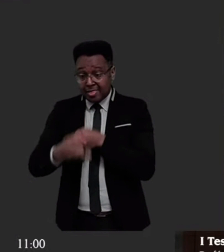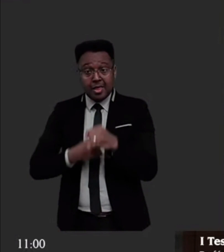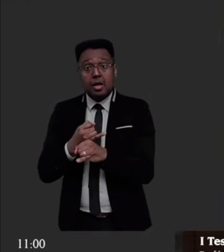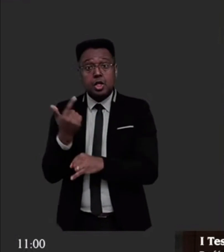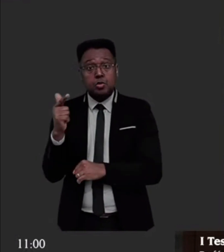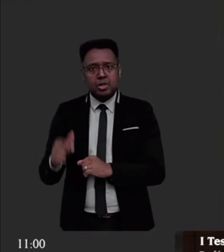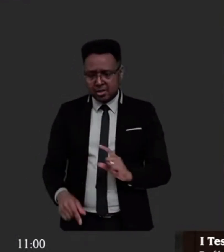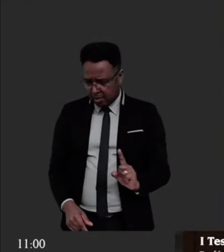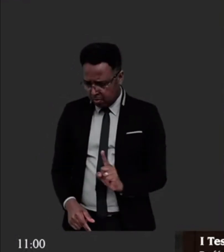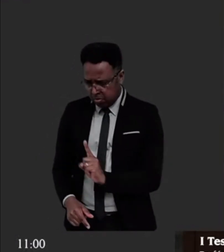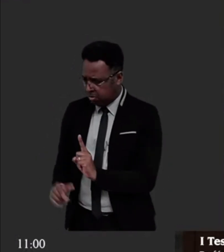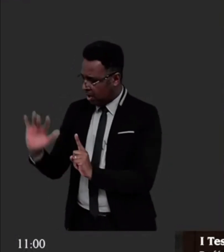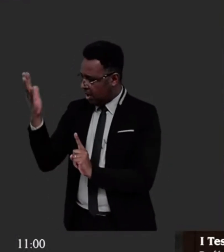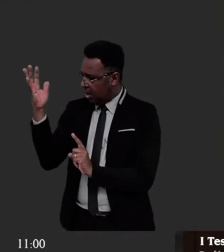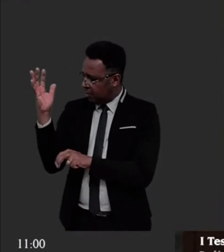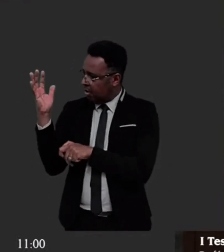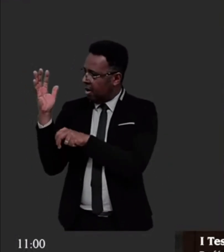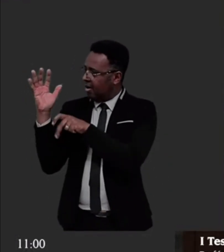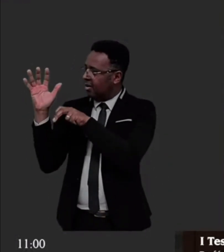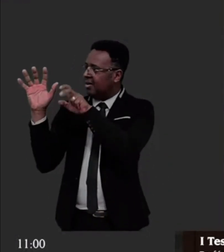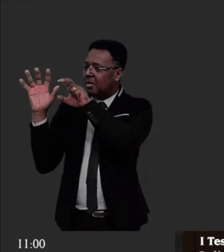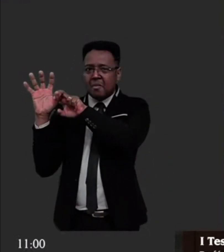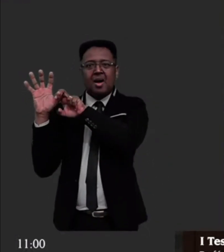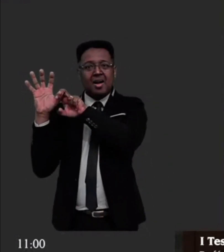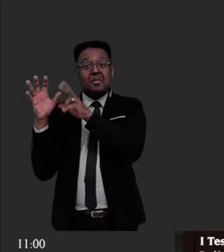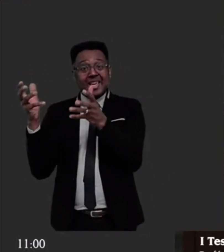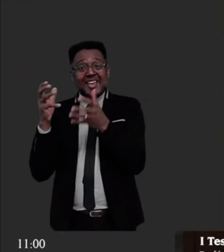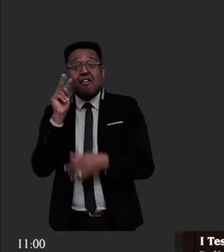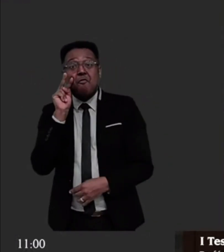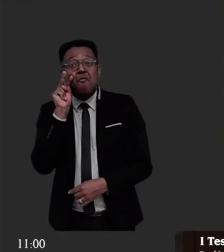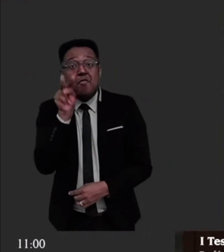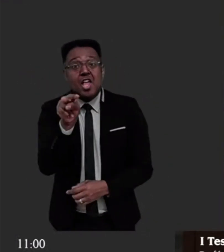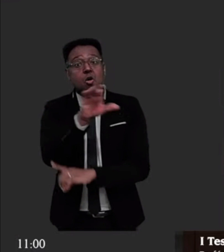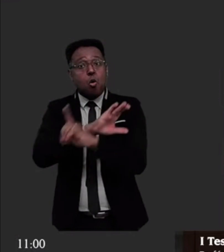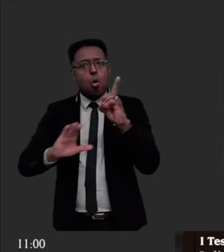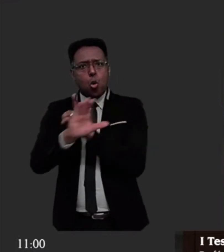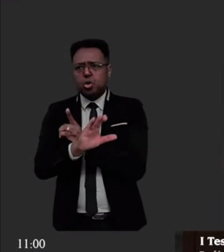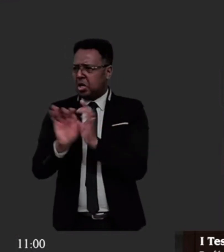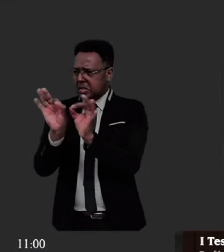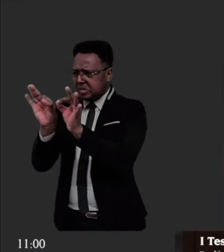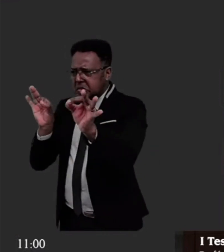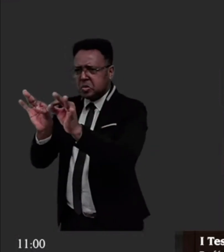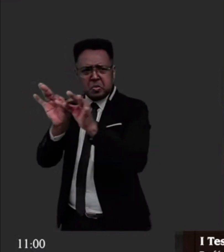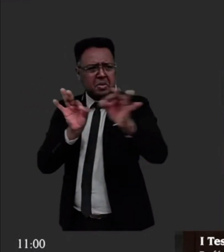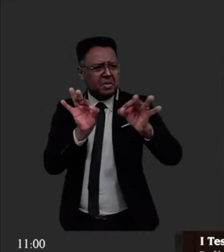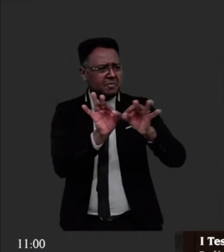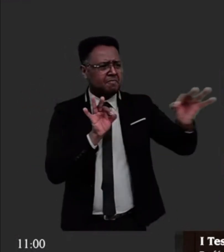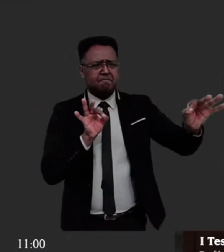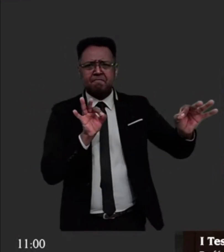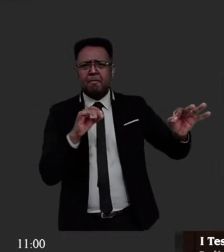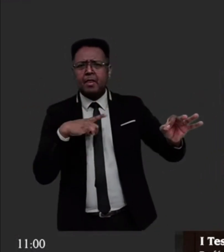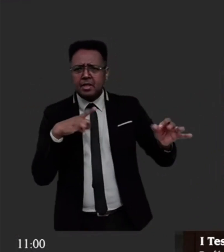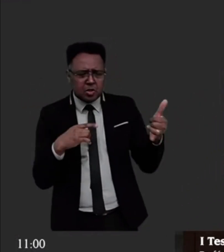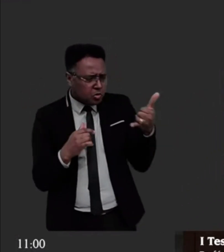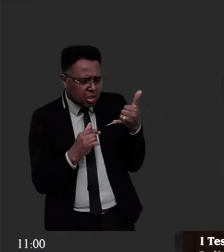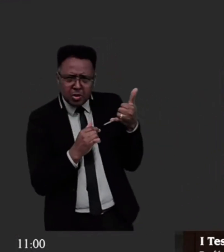para encontrar, porque tem fome e sede da palavra. Lugar distante, irmãos que tem um